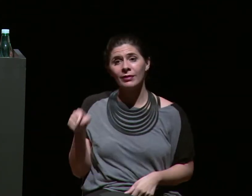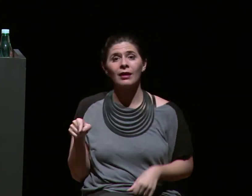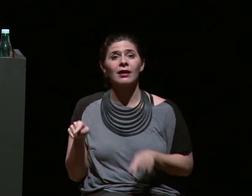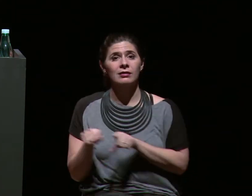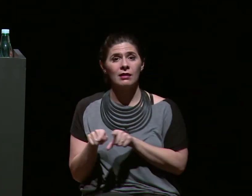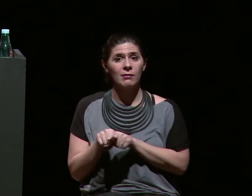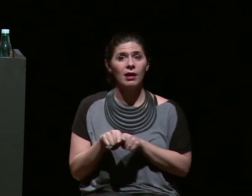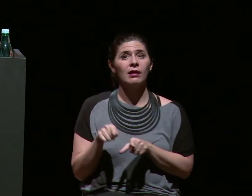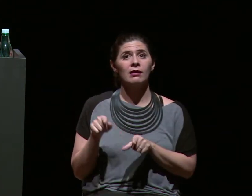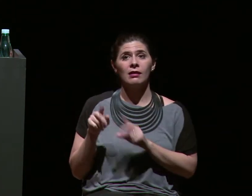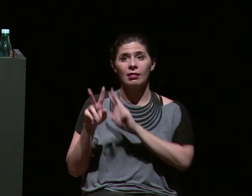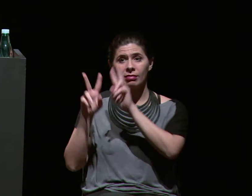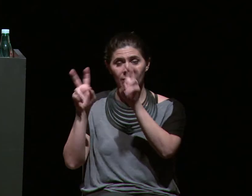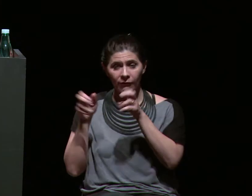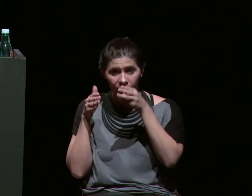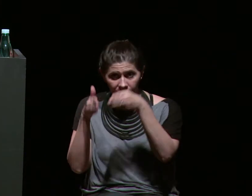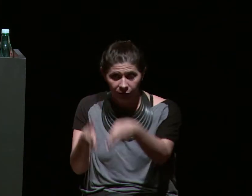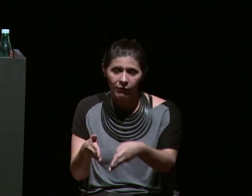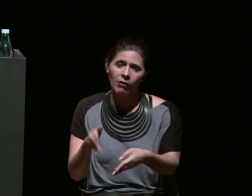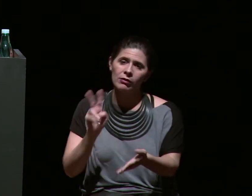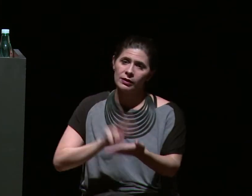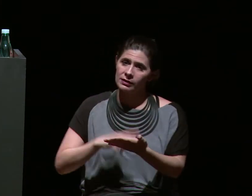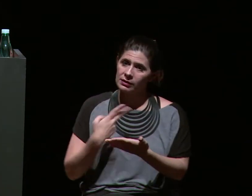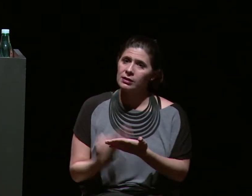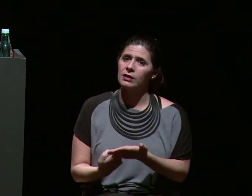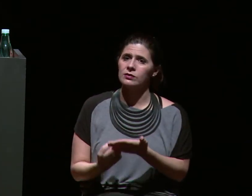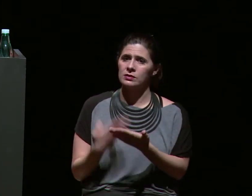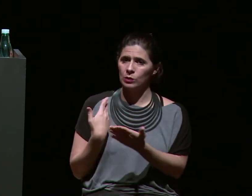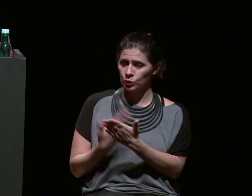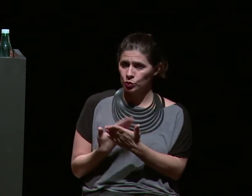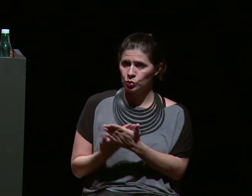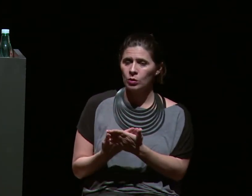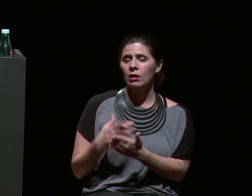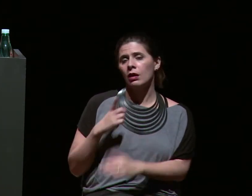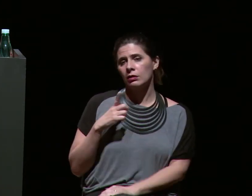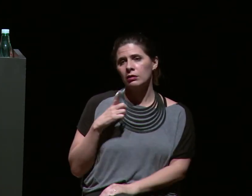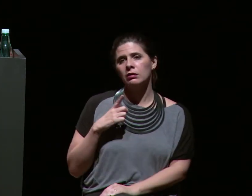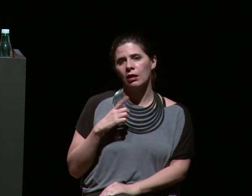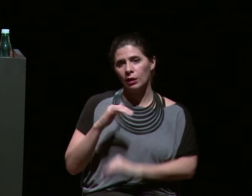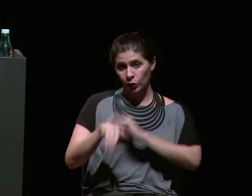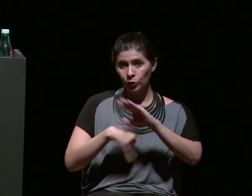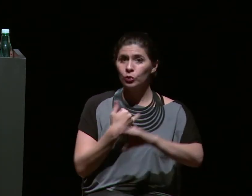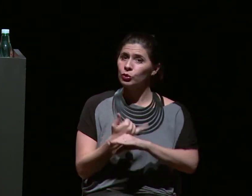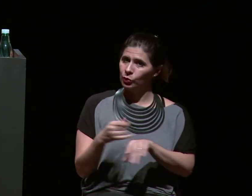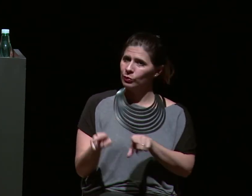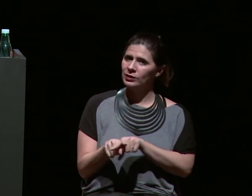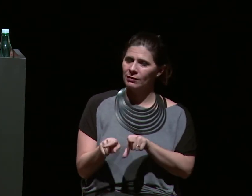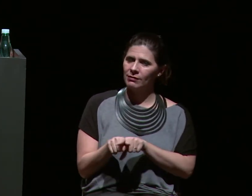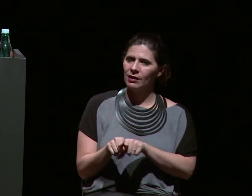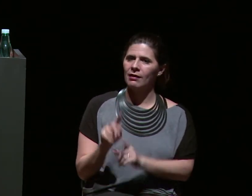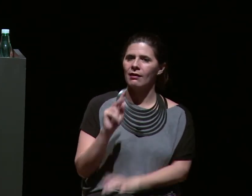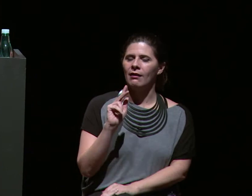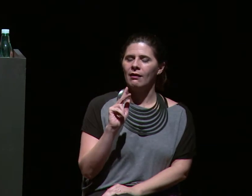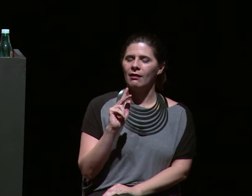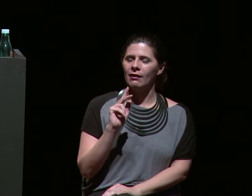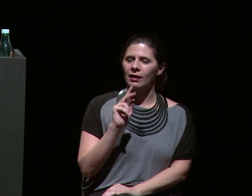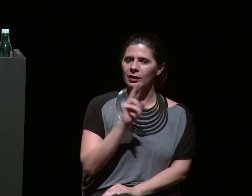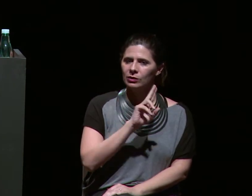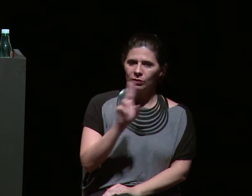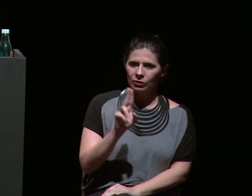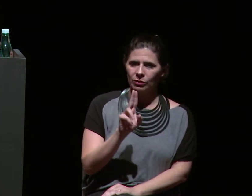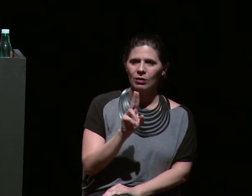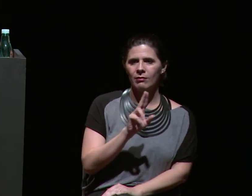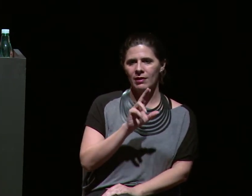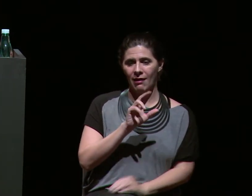ligados aos seus campos de estudo, bem como mantém um canal no YouTube chamado Reisiplo, Área de Alagamento, onde apresenta traduções de